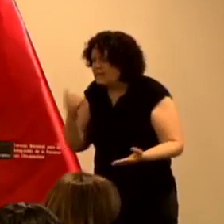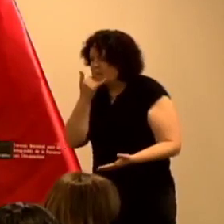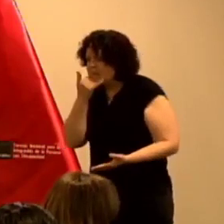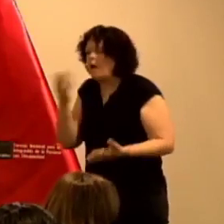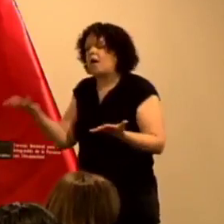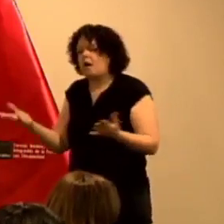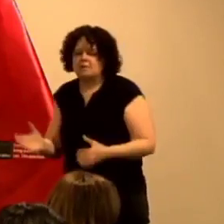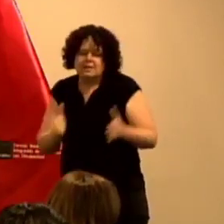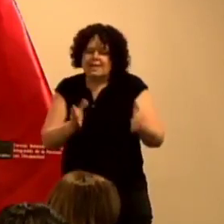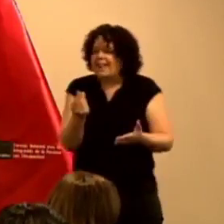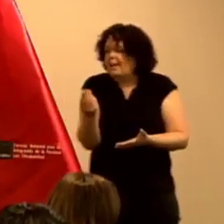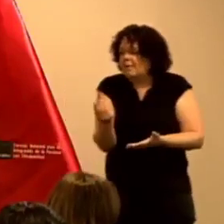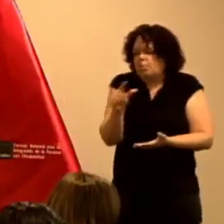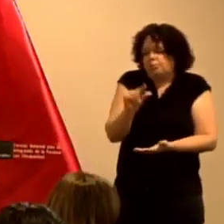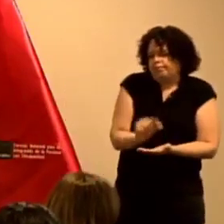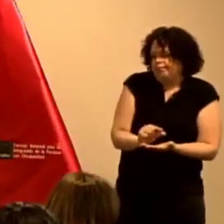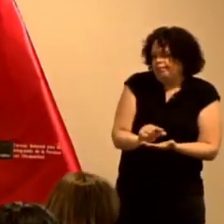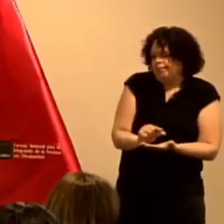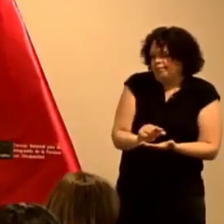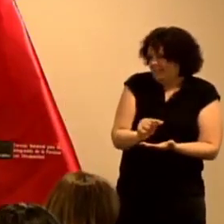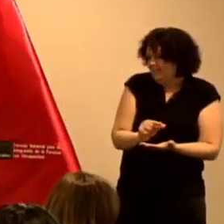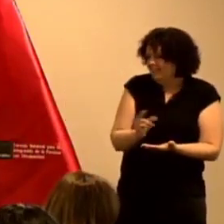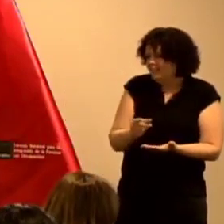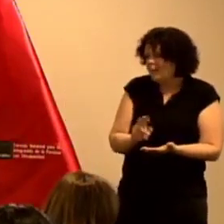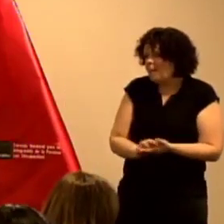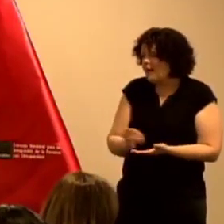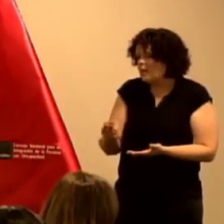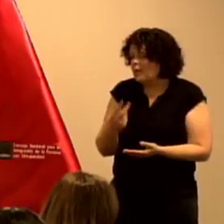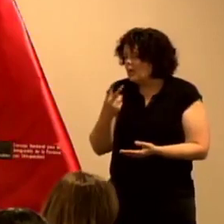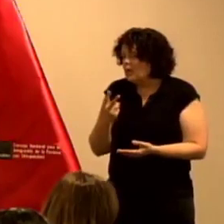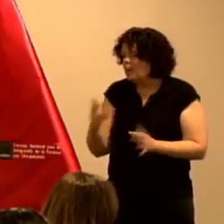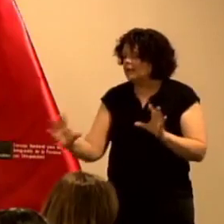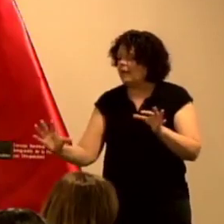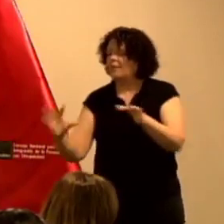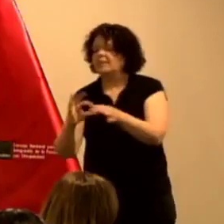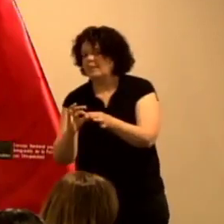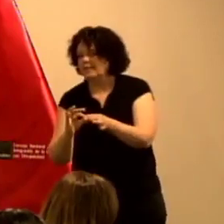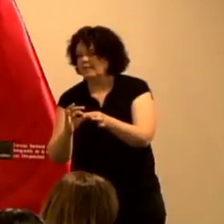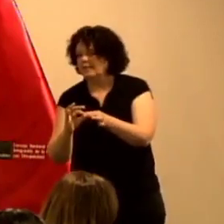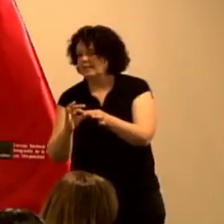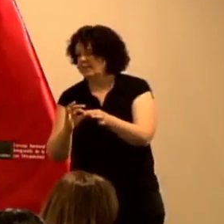poquísimo, ¿no es cierto? El reflejo de políticas públicas coherentes se ve en el presupuesto.